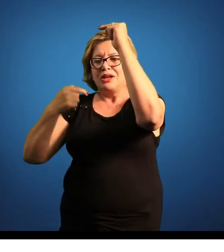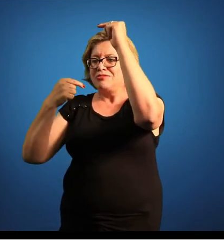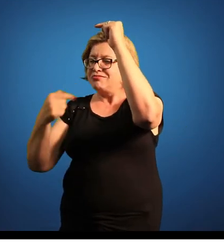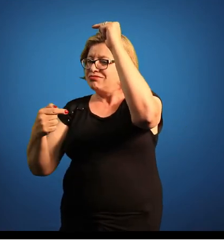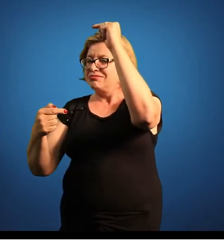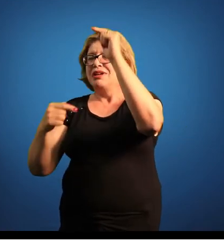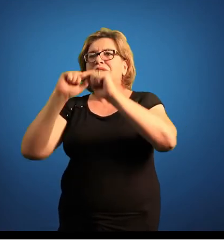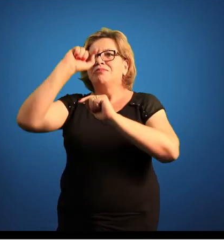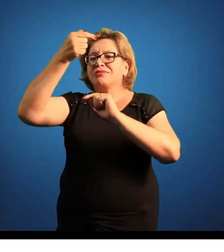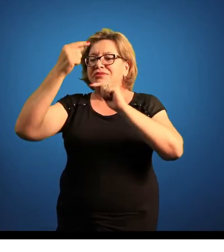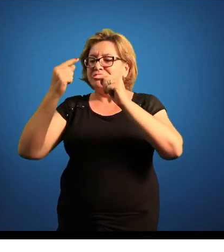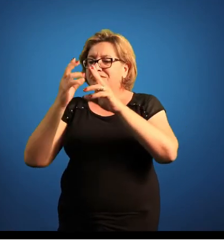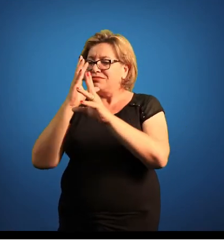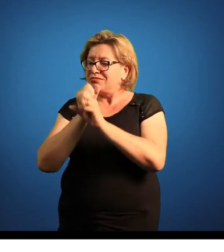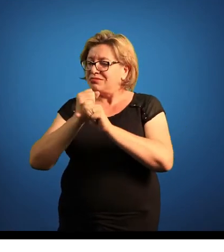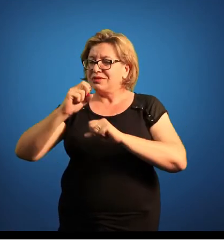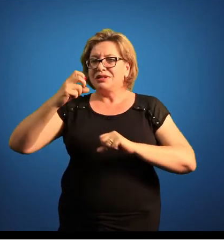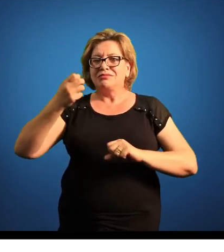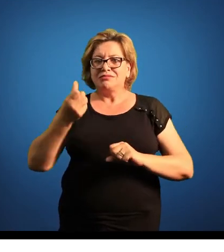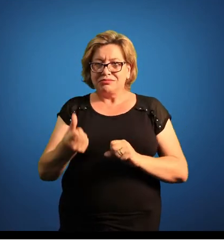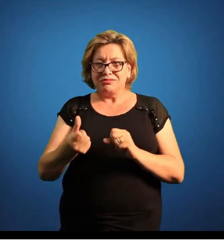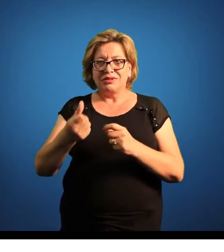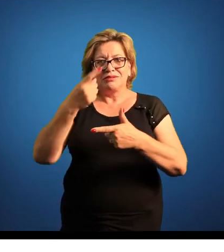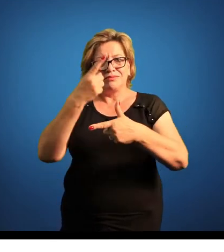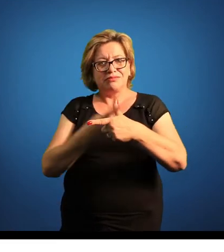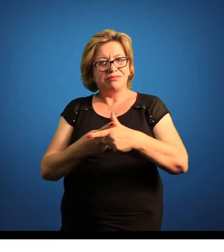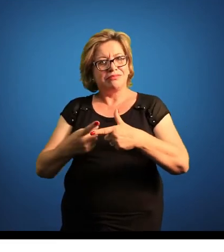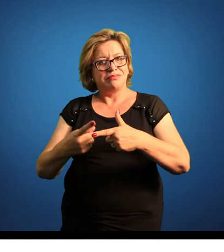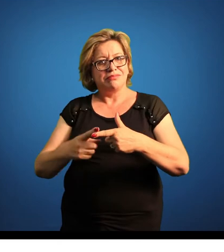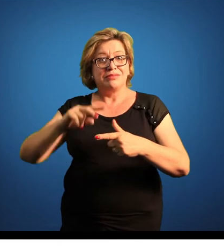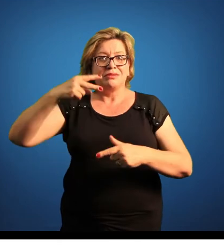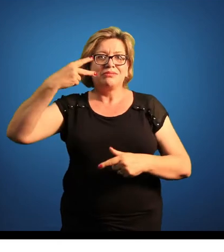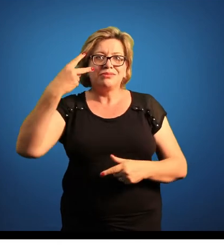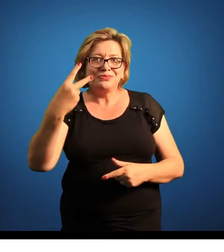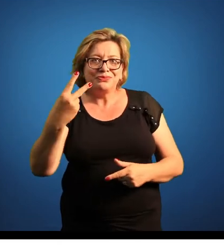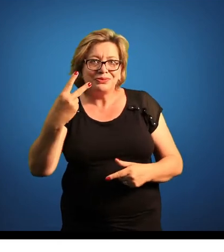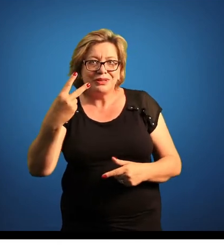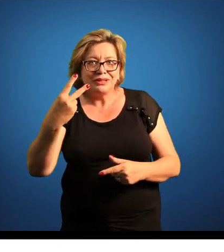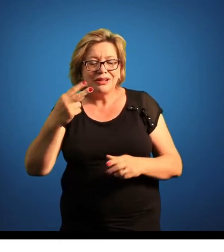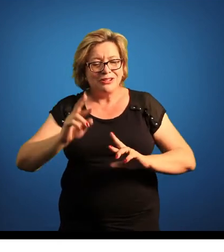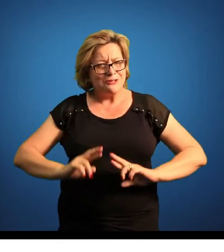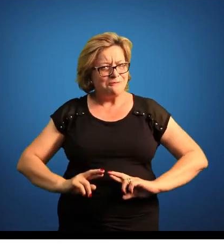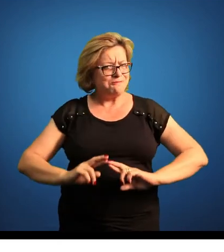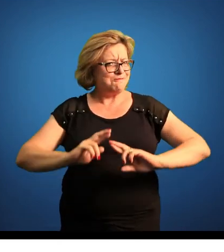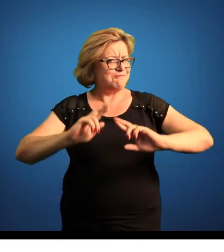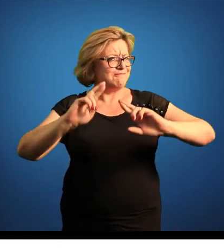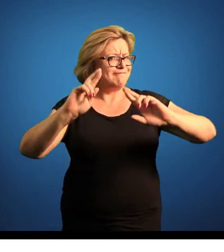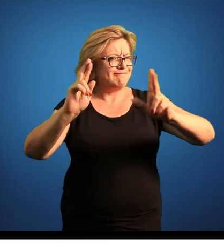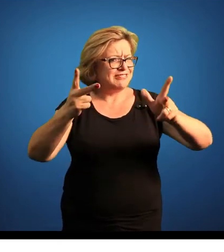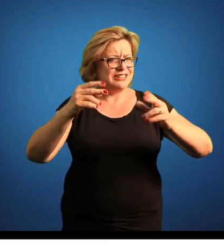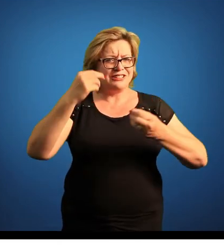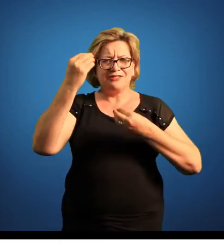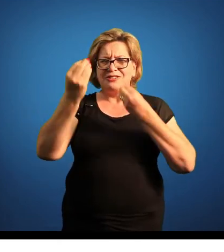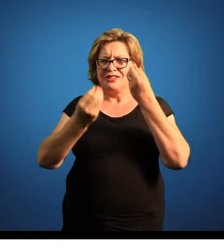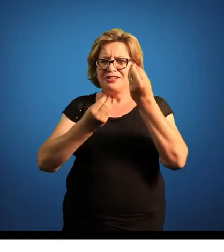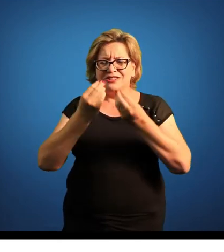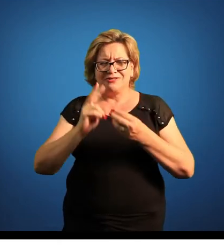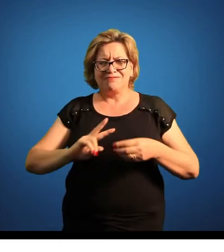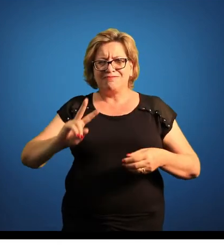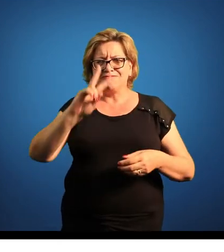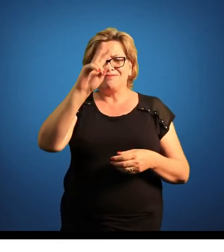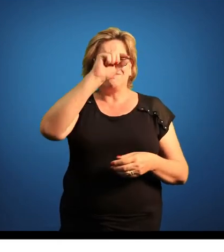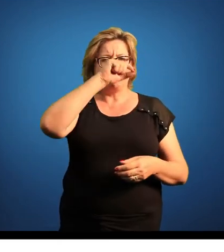mais o maior e dividir isso por 2, que daria um valor mais estratosférico ainda para o valor dos